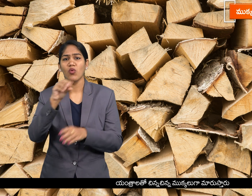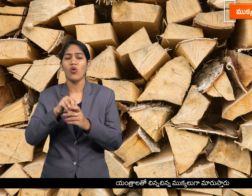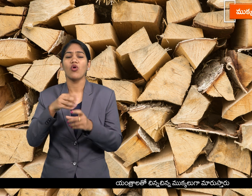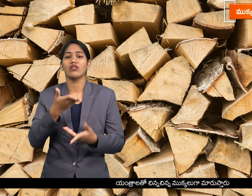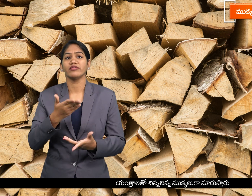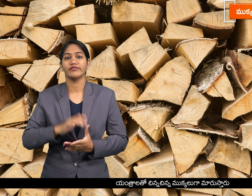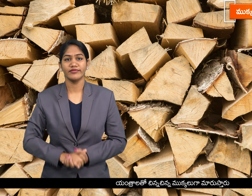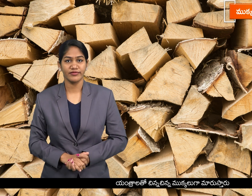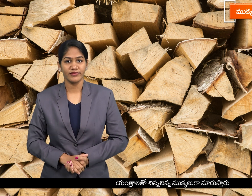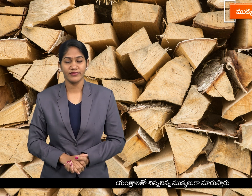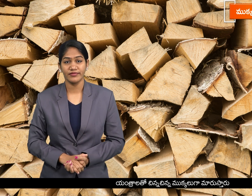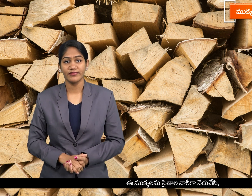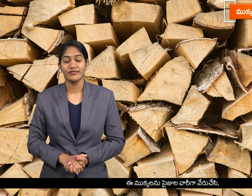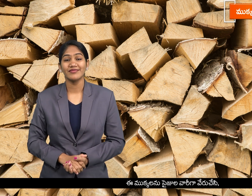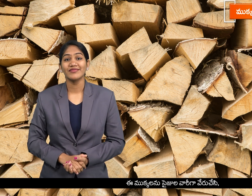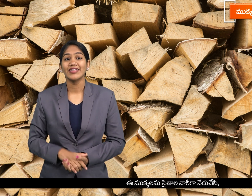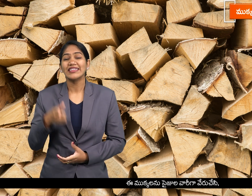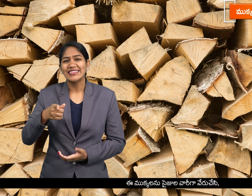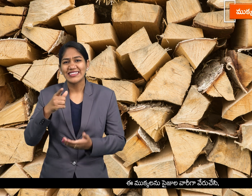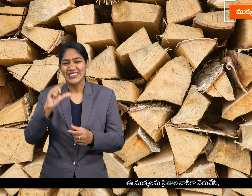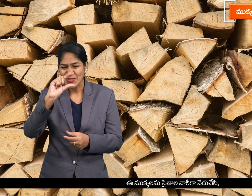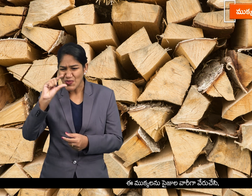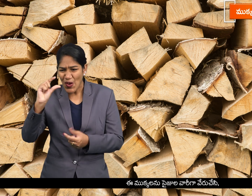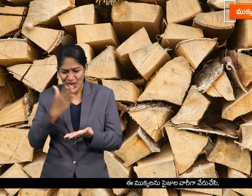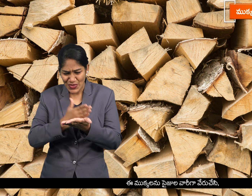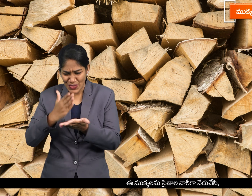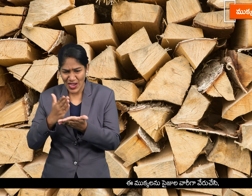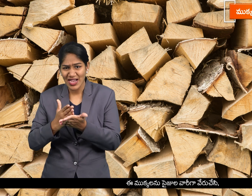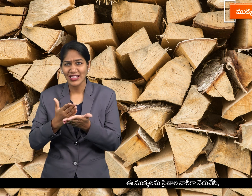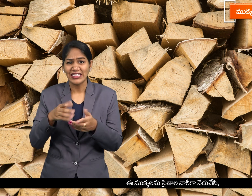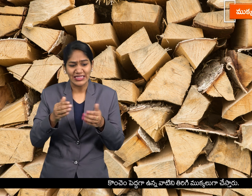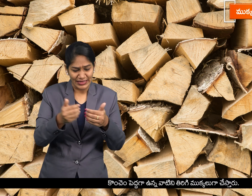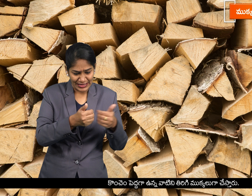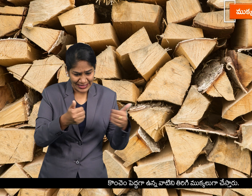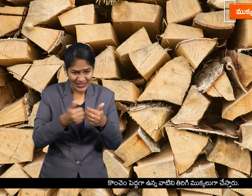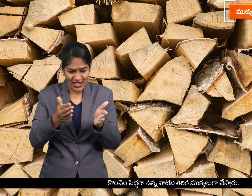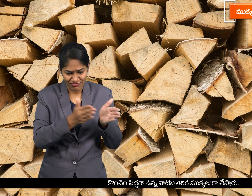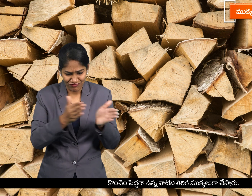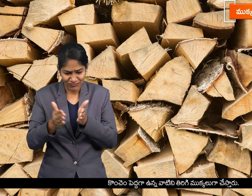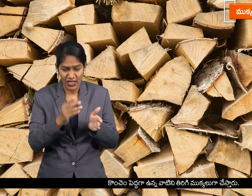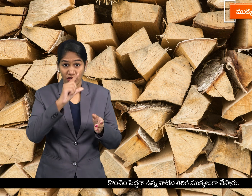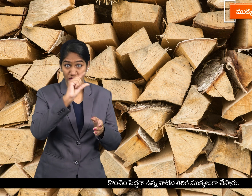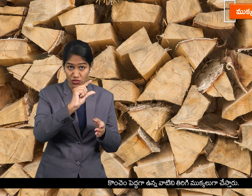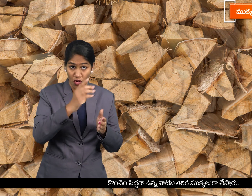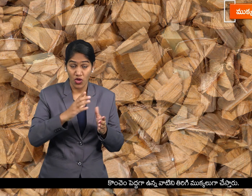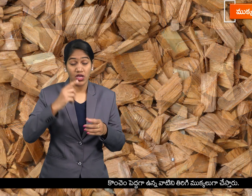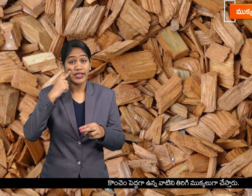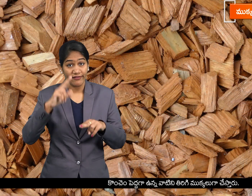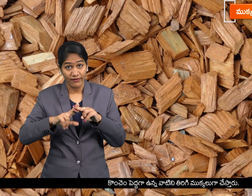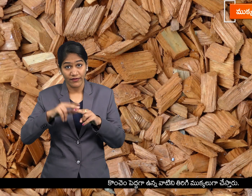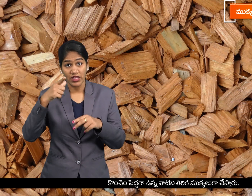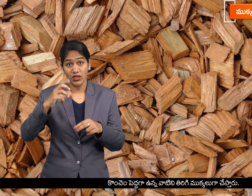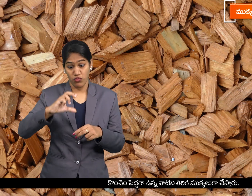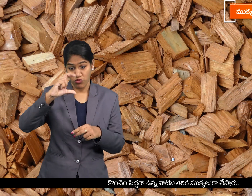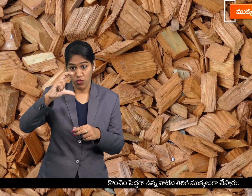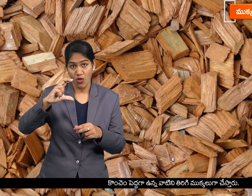ఈ ముక్కలను సైజుల వారీగా వేరుచేసి కొంచెం పెద్దగా ఉన్న వాటిని తిరిగి ముక్కలుగా